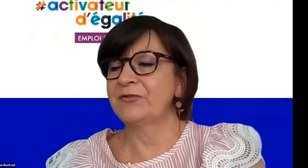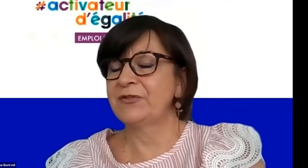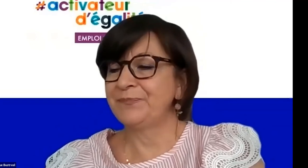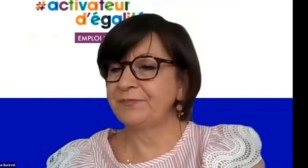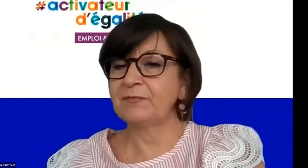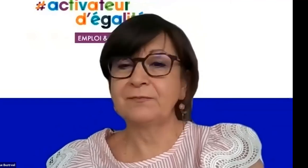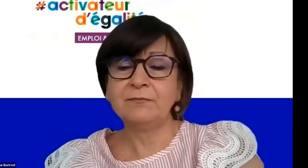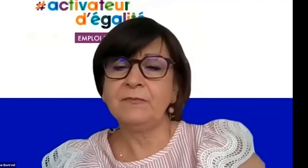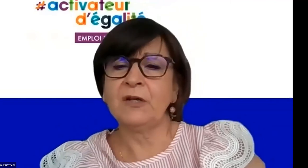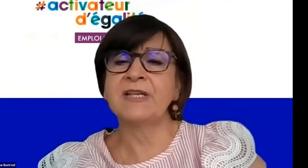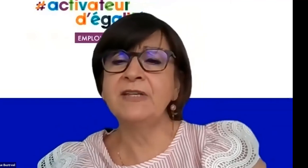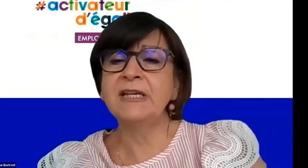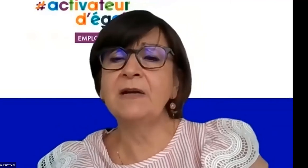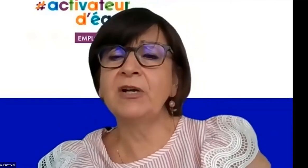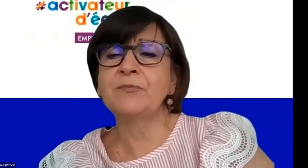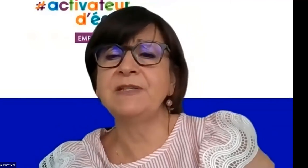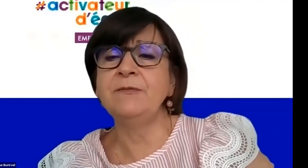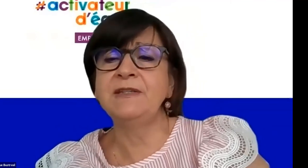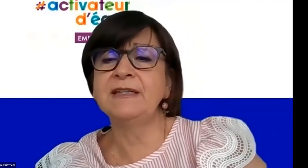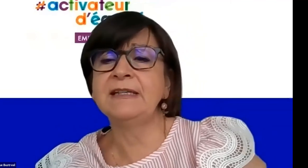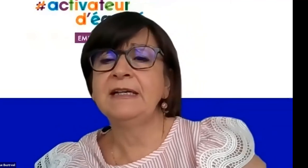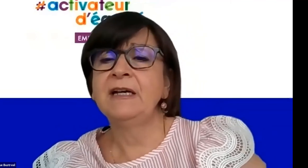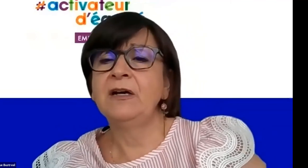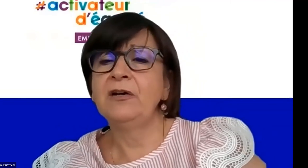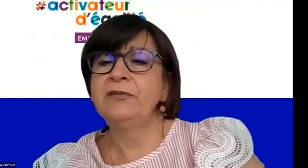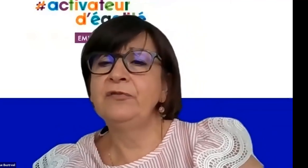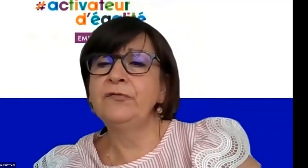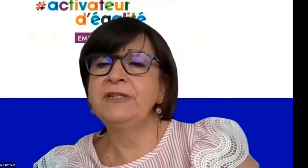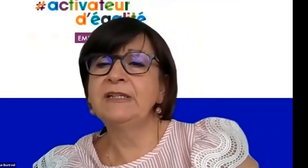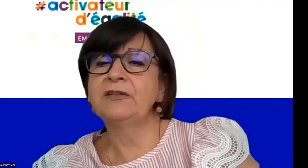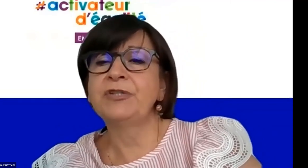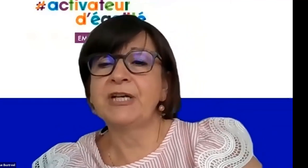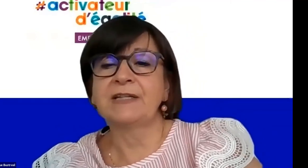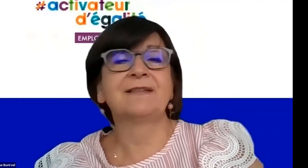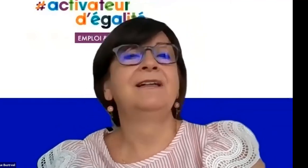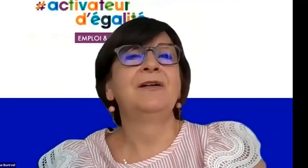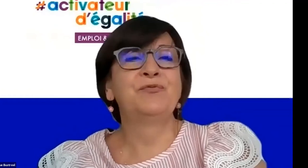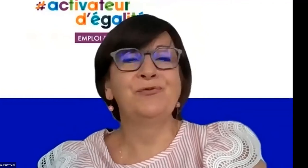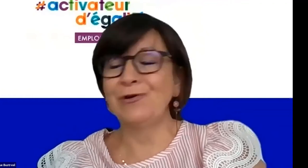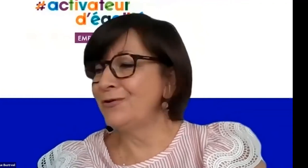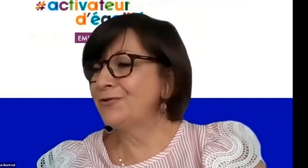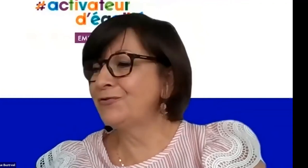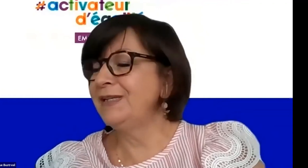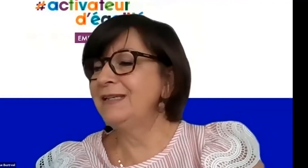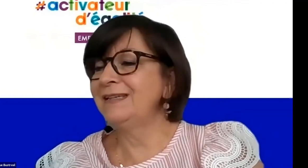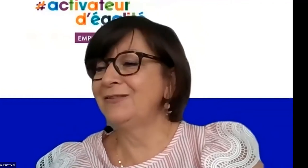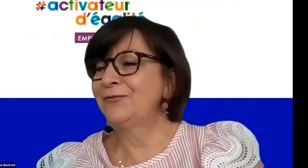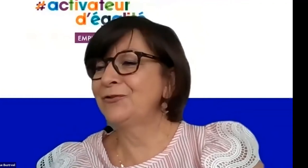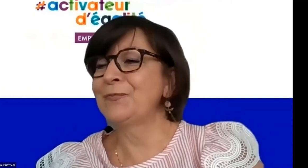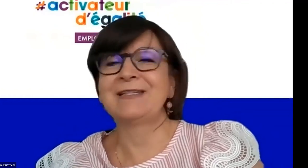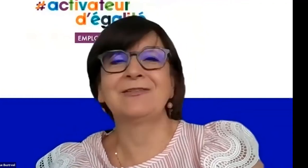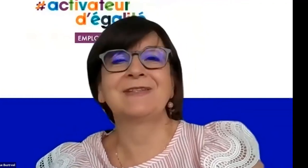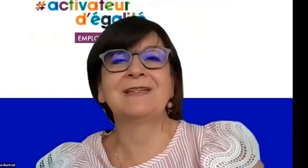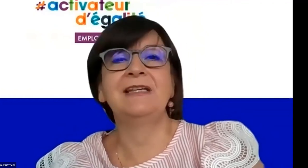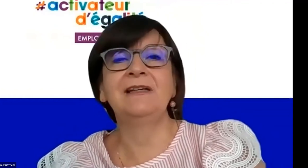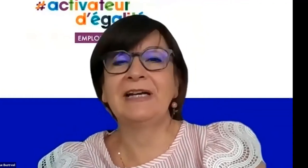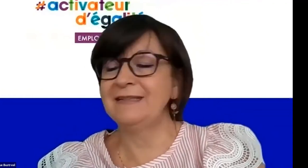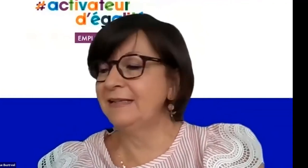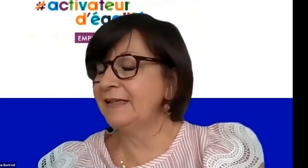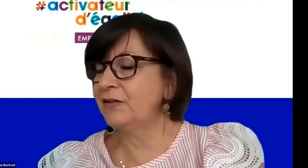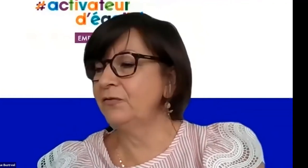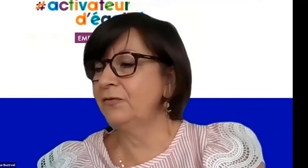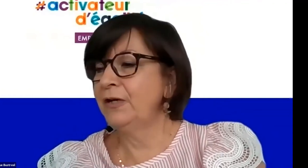votre présence. Vous avez également la possibilité de venir dans le chat pour souligner votre présence